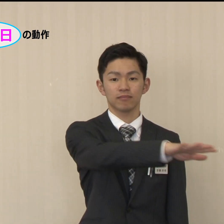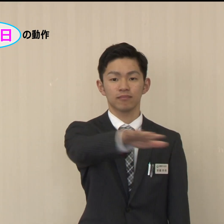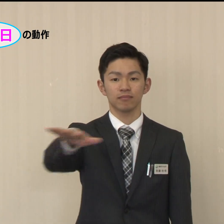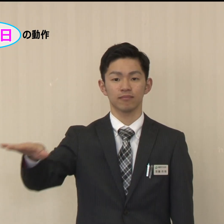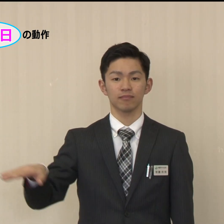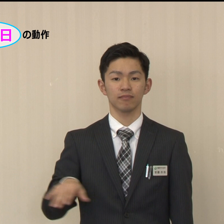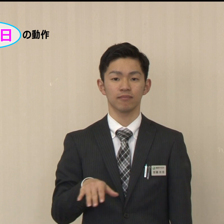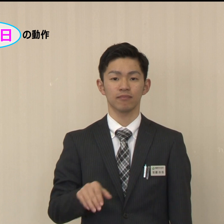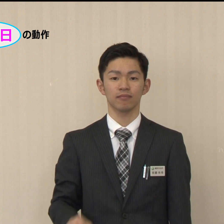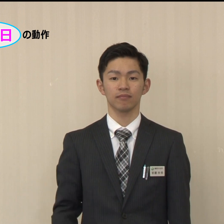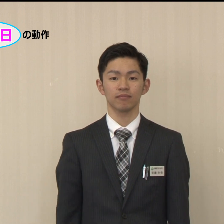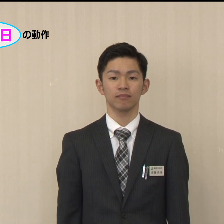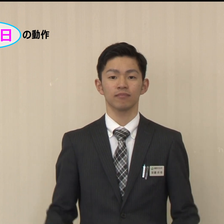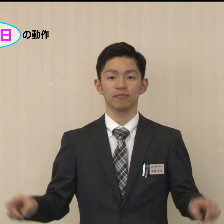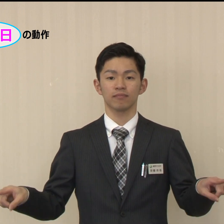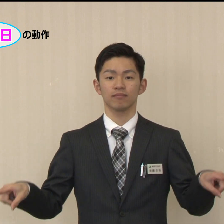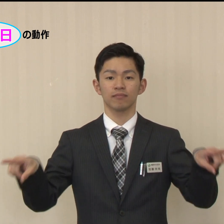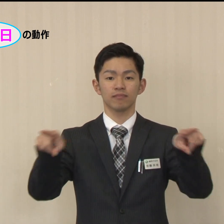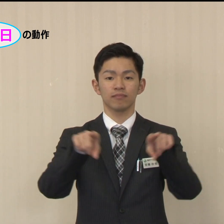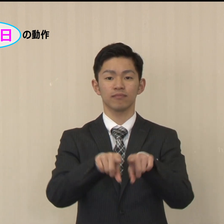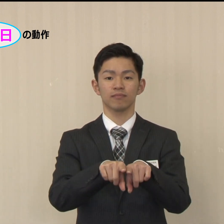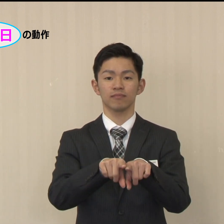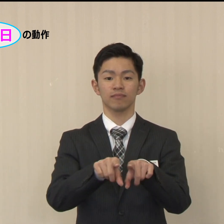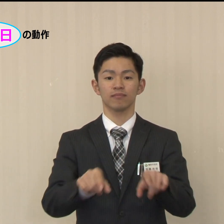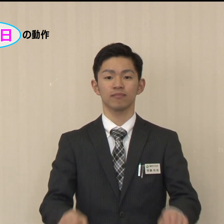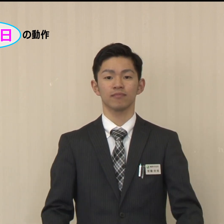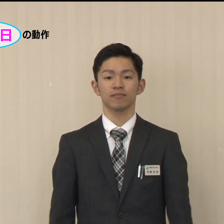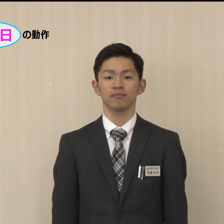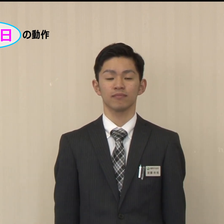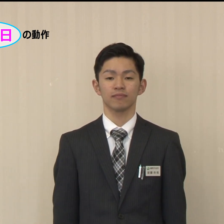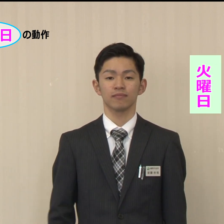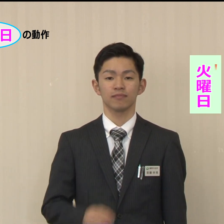皆さんもご一緒に。